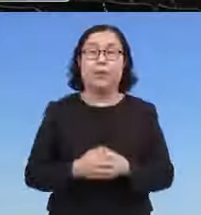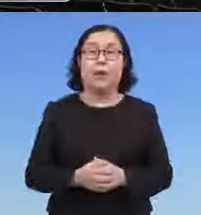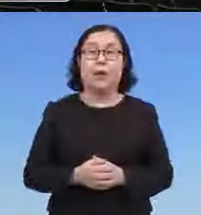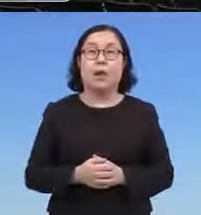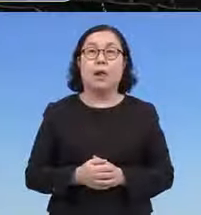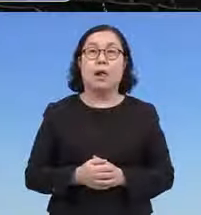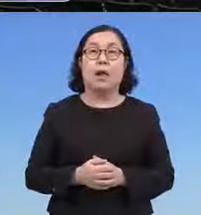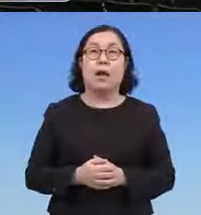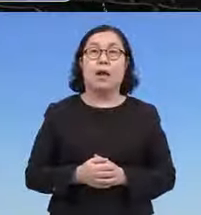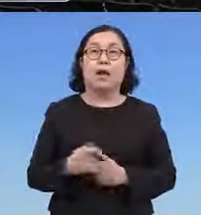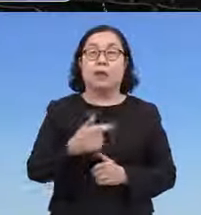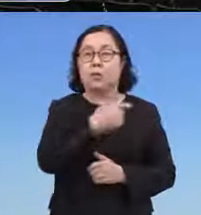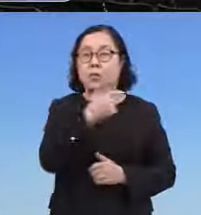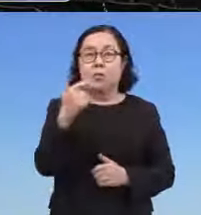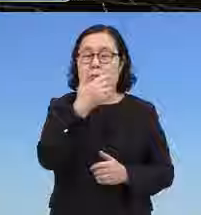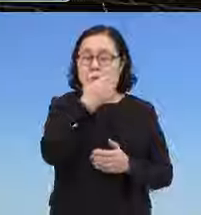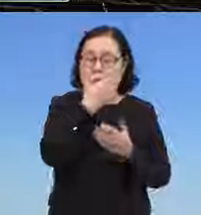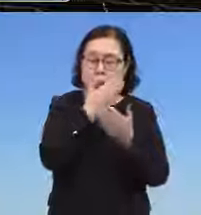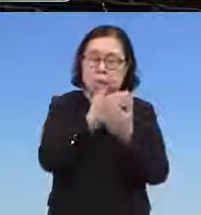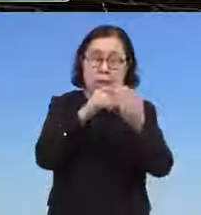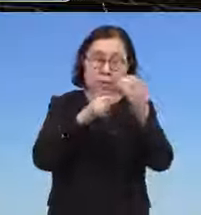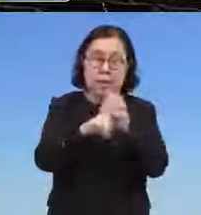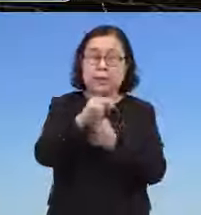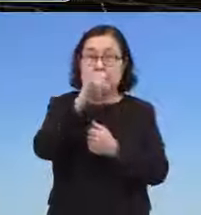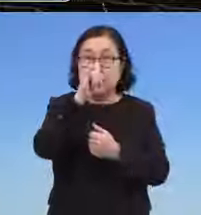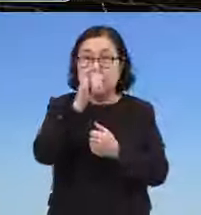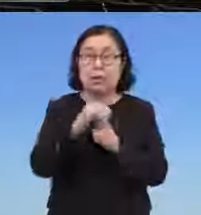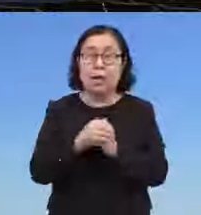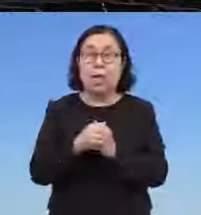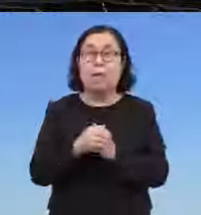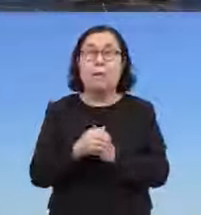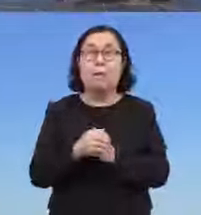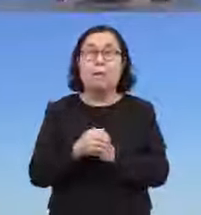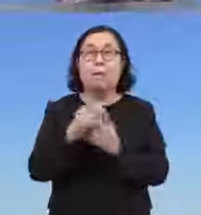부르시니. 여기 너무나 중요한 의미가 있습니다.